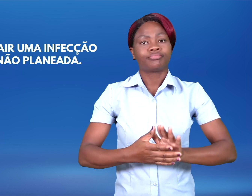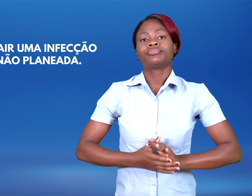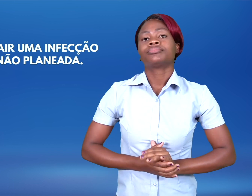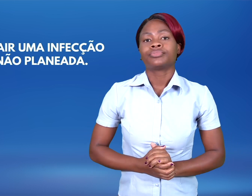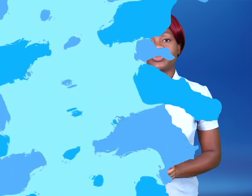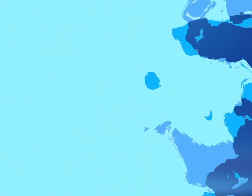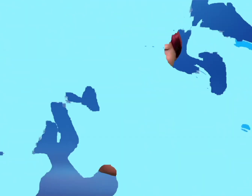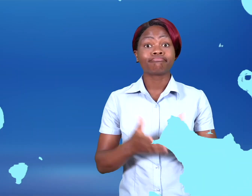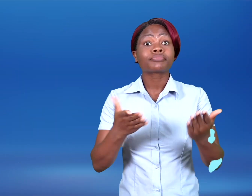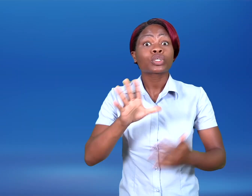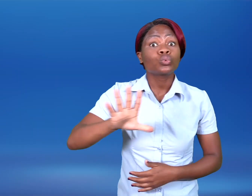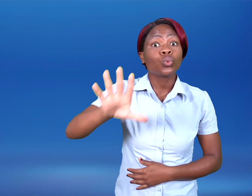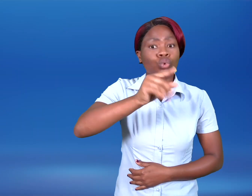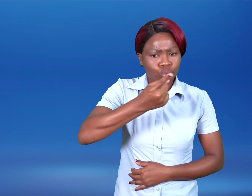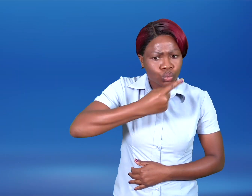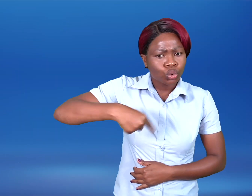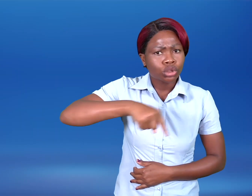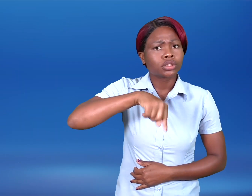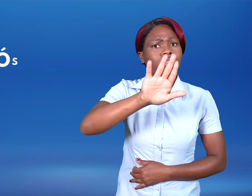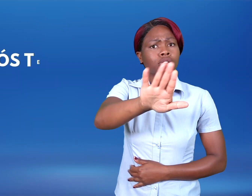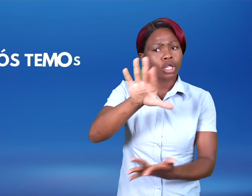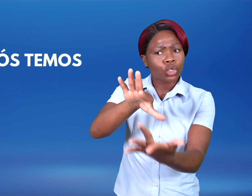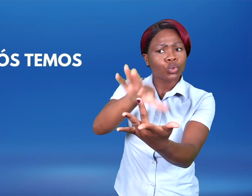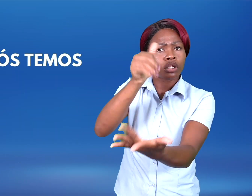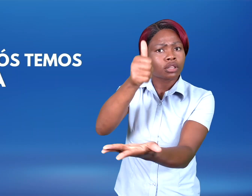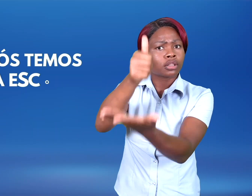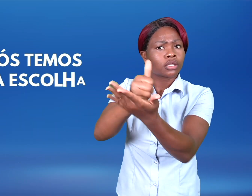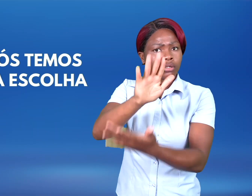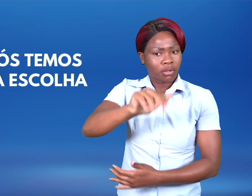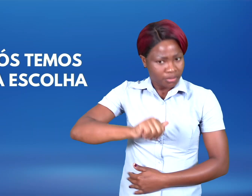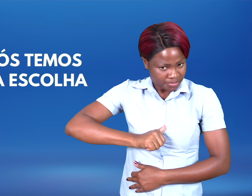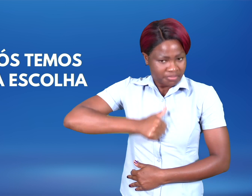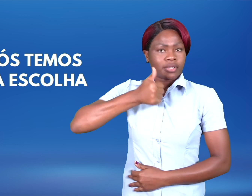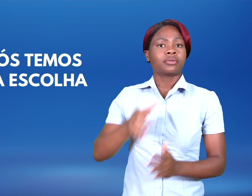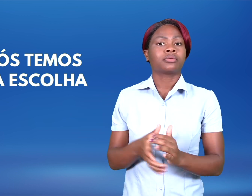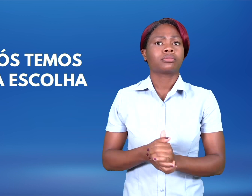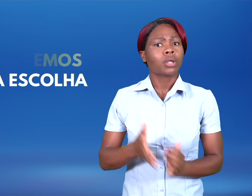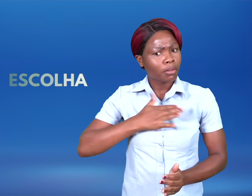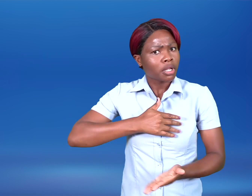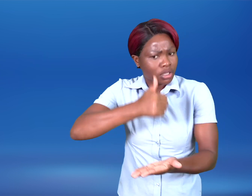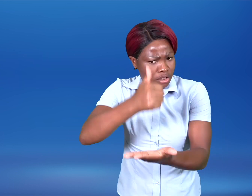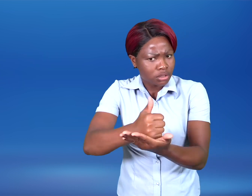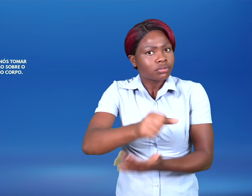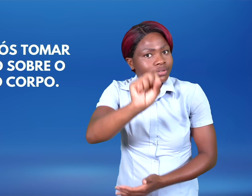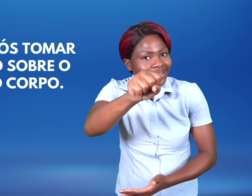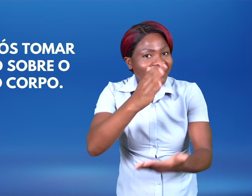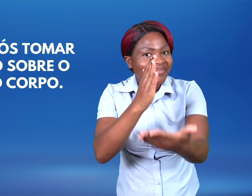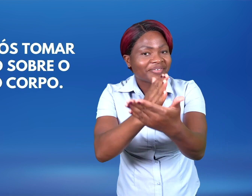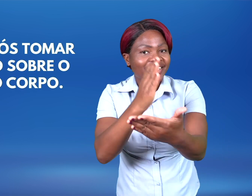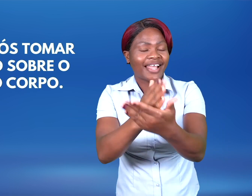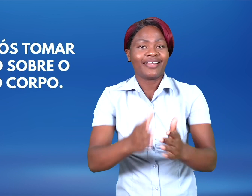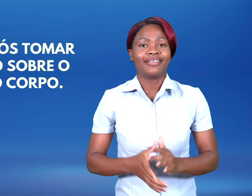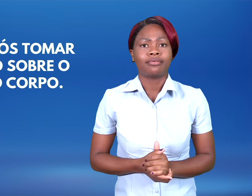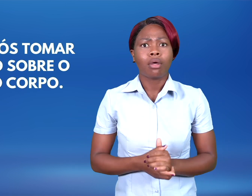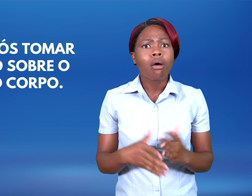não planeada. É por isso que todos nós temos o direito de fazer nossas próprias escolhas e uma delas